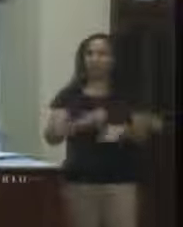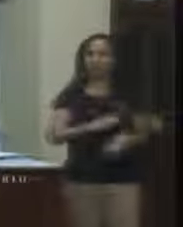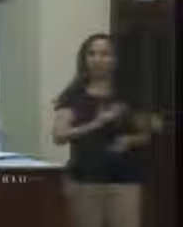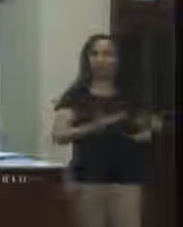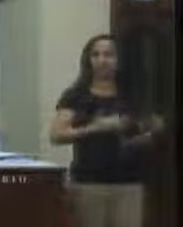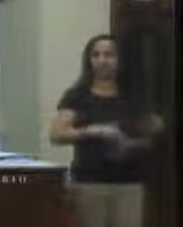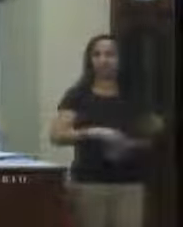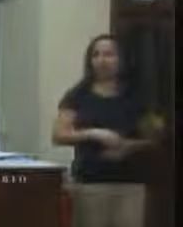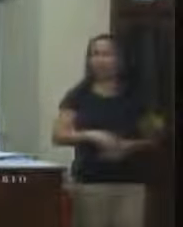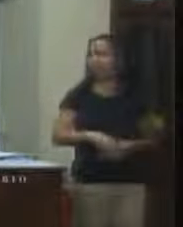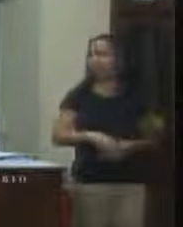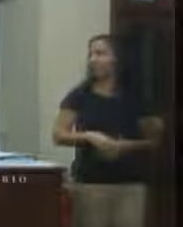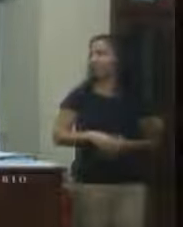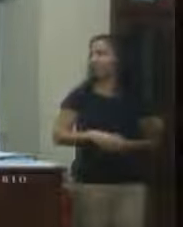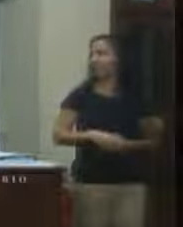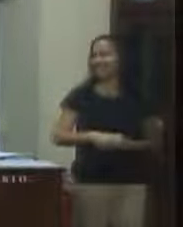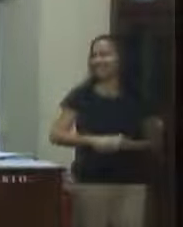dia.